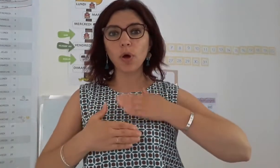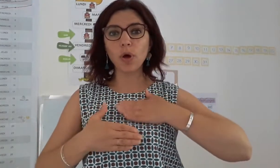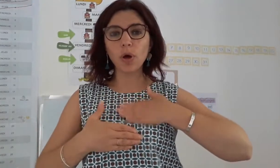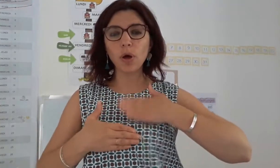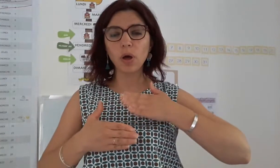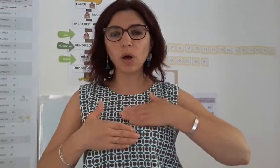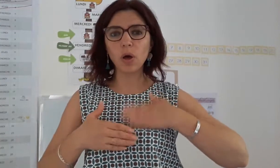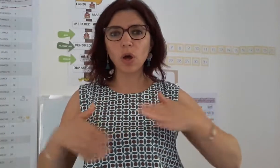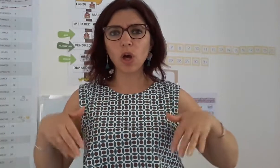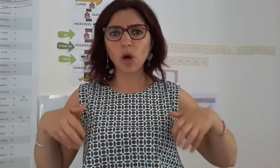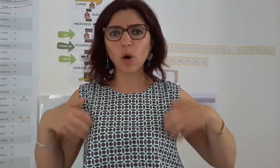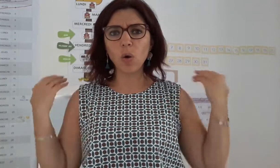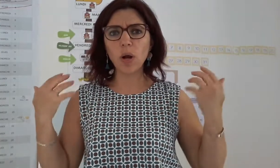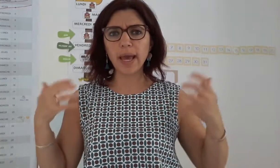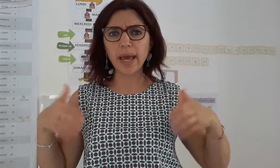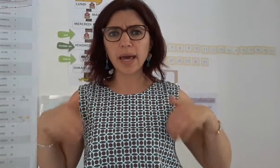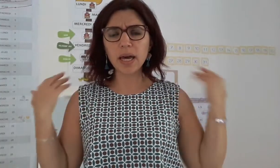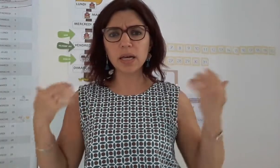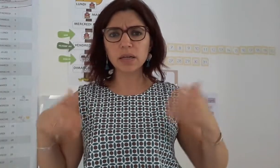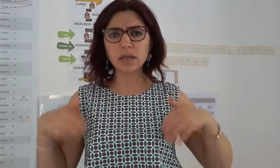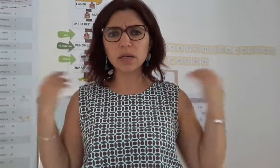peur, colère,